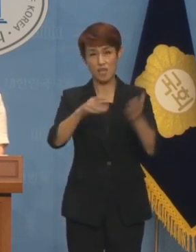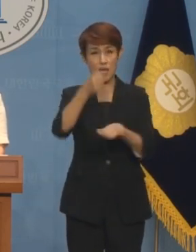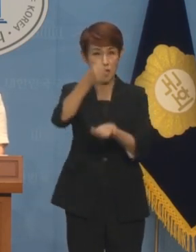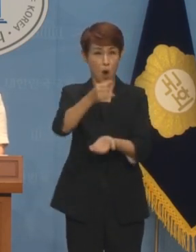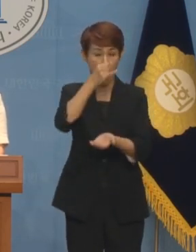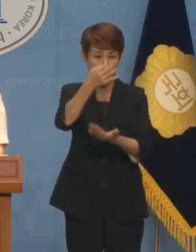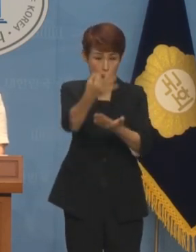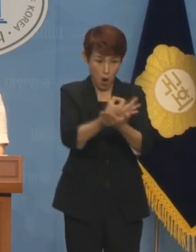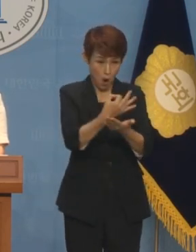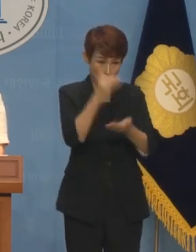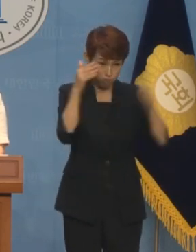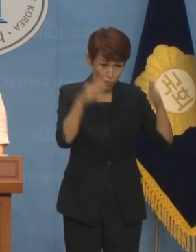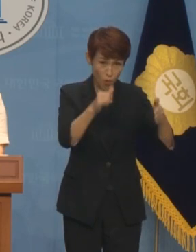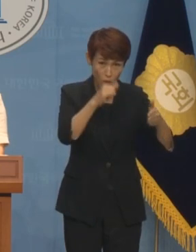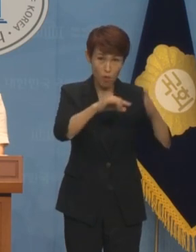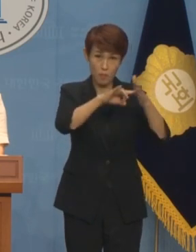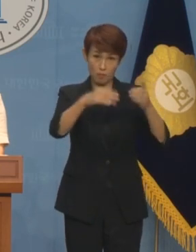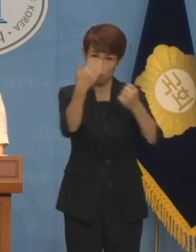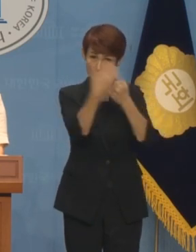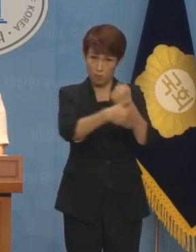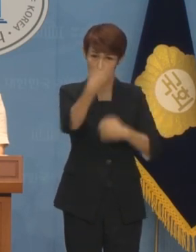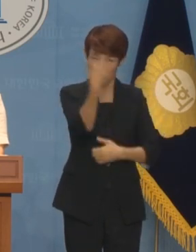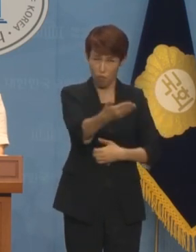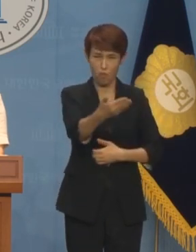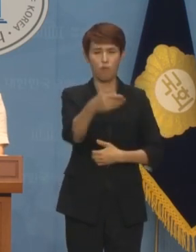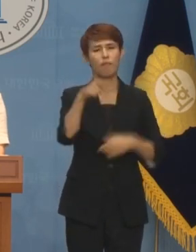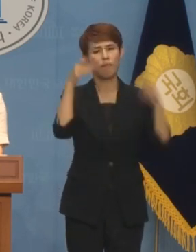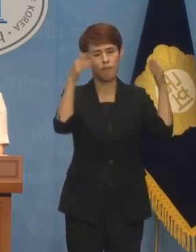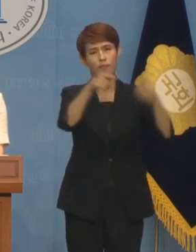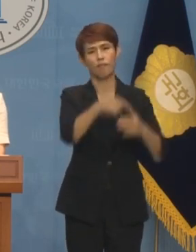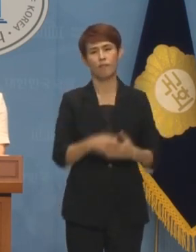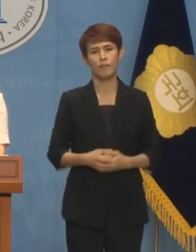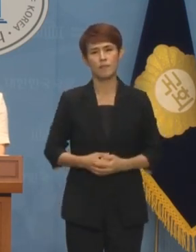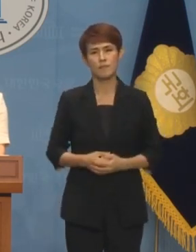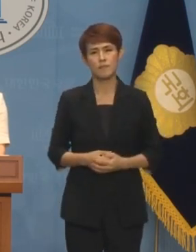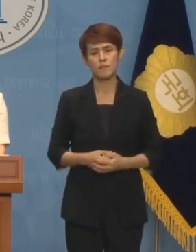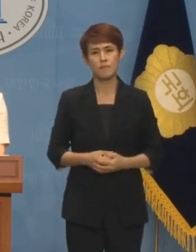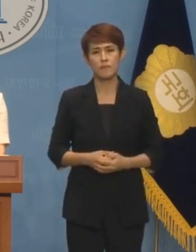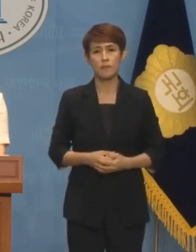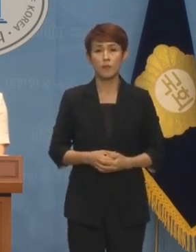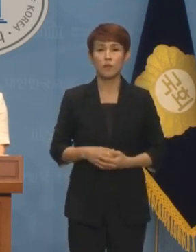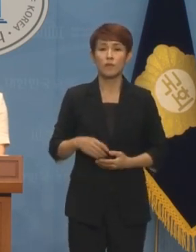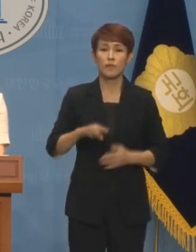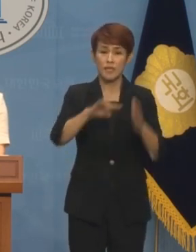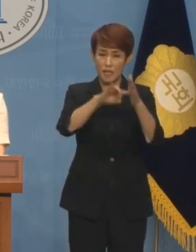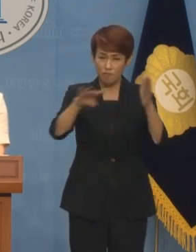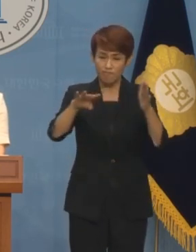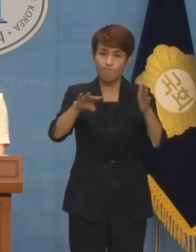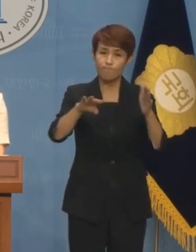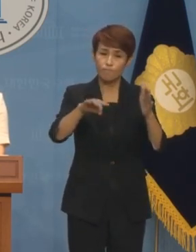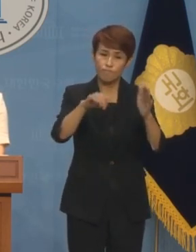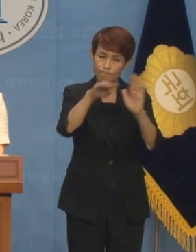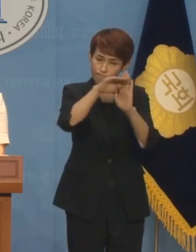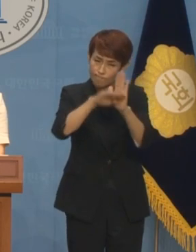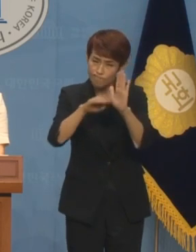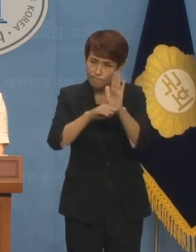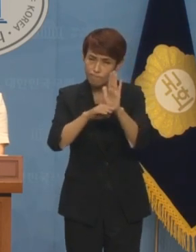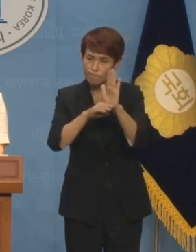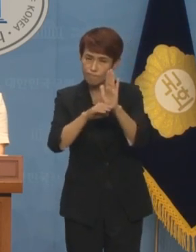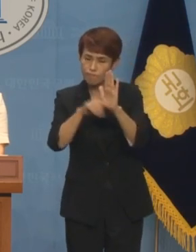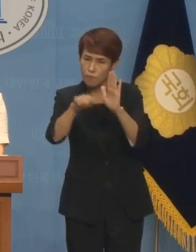이득에 집중한 감세를 관철하고자 합니다. 그렇기 때문에 우리가 개별 세목의 합리성